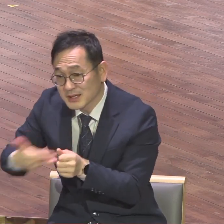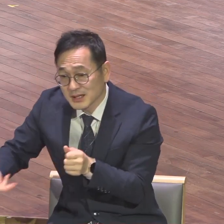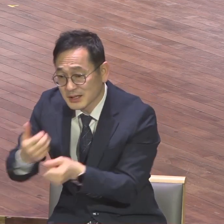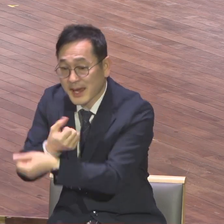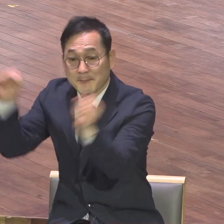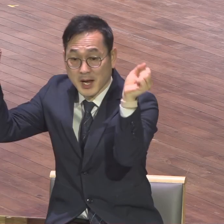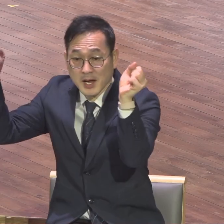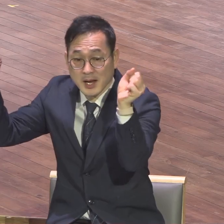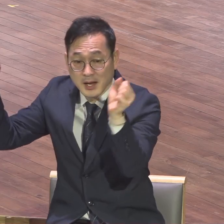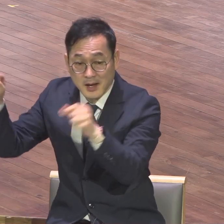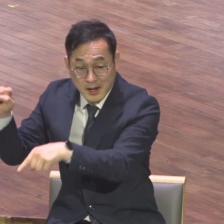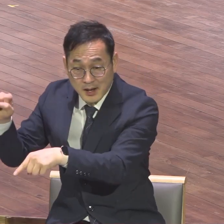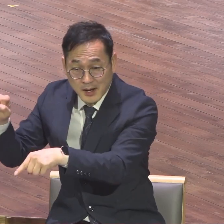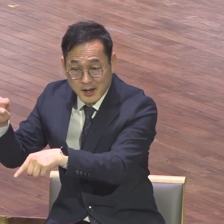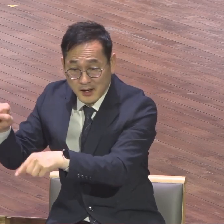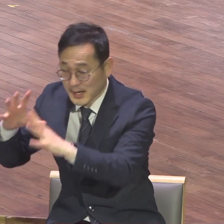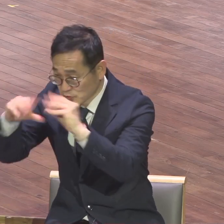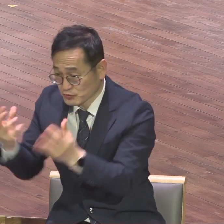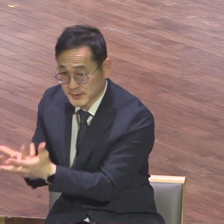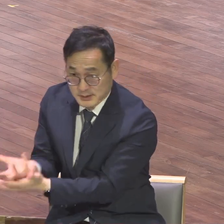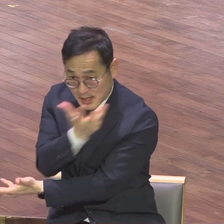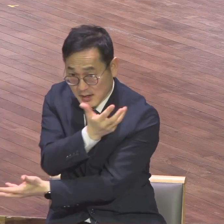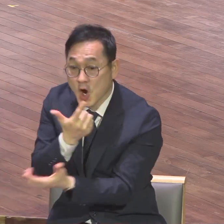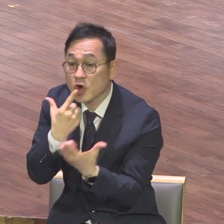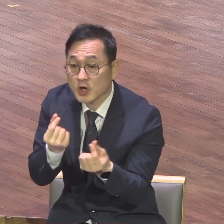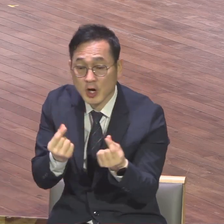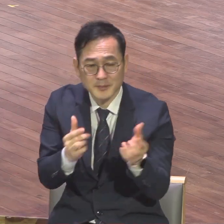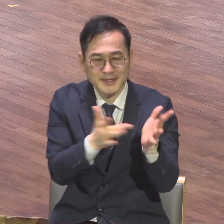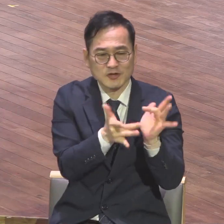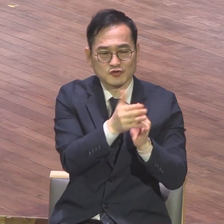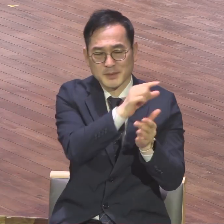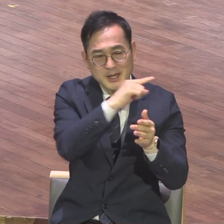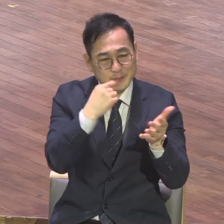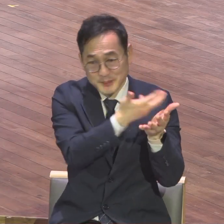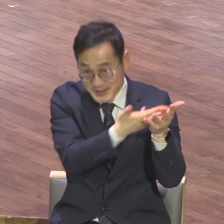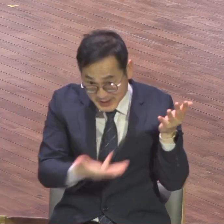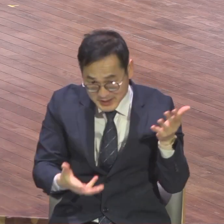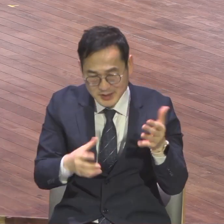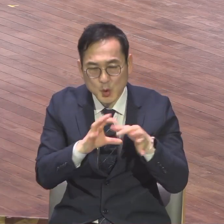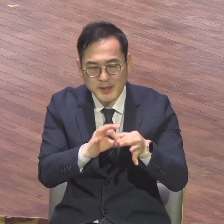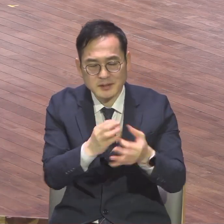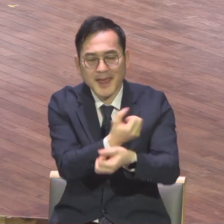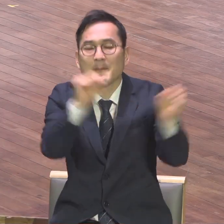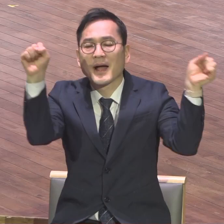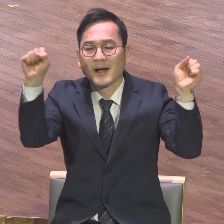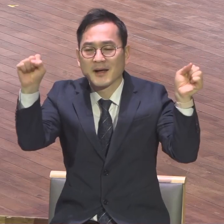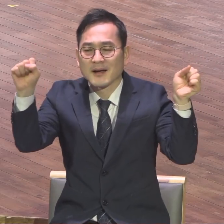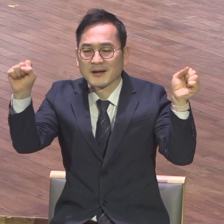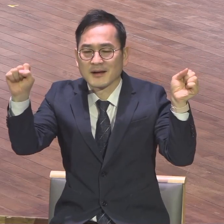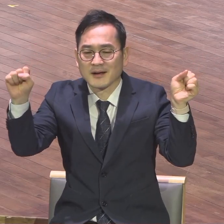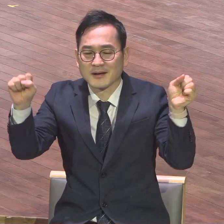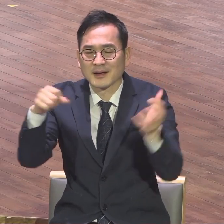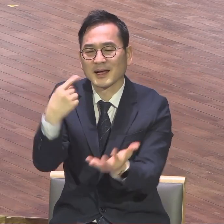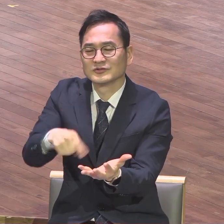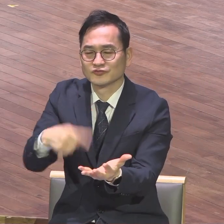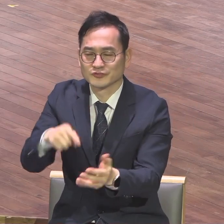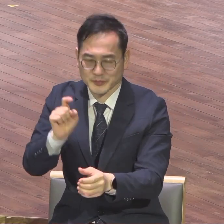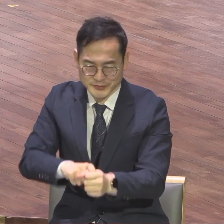모든 죄 저주에서 해방된다 라고 하는 엄청난 메시지가 여기